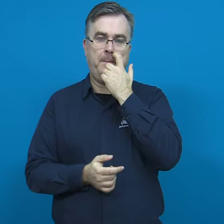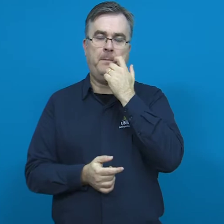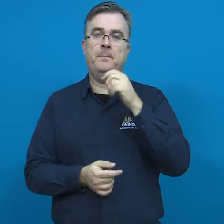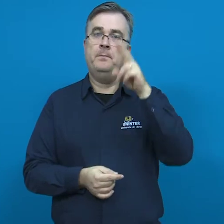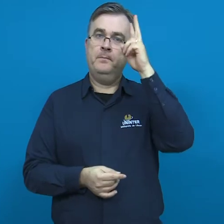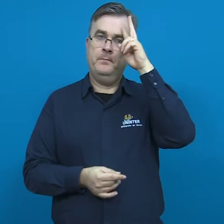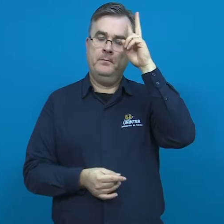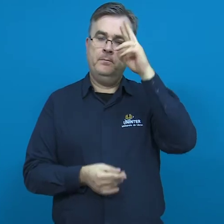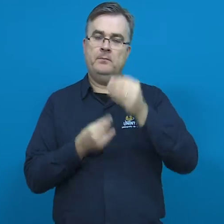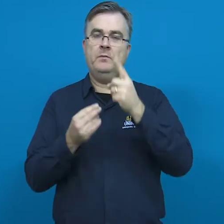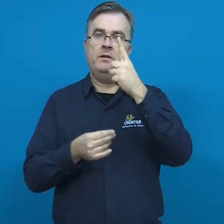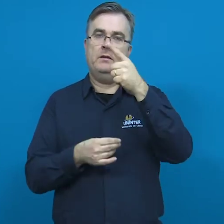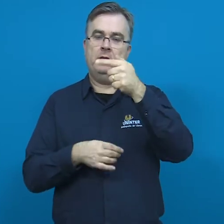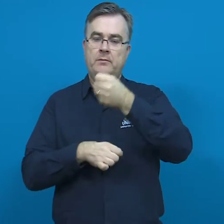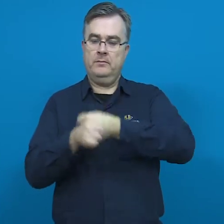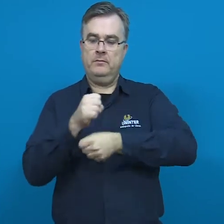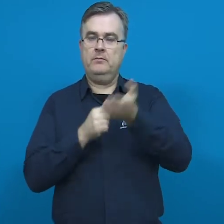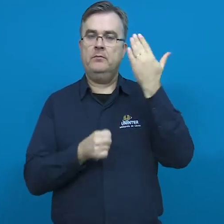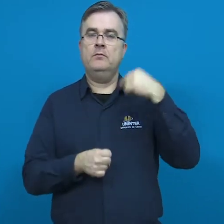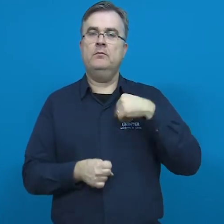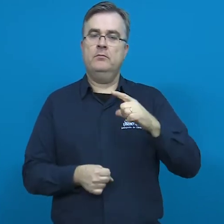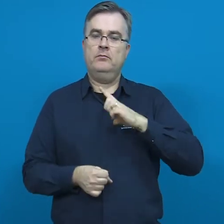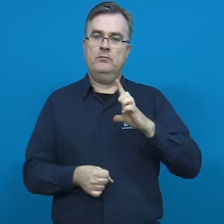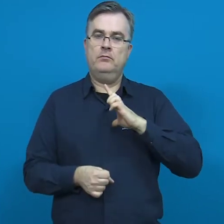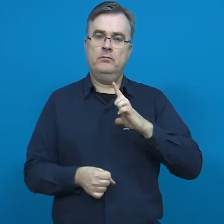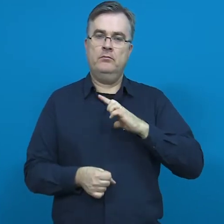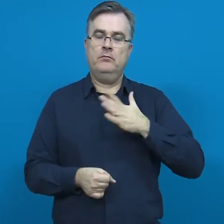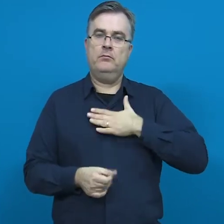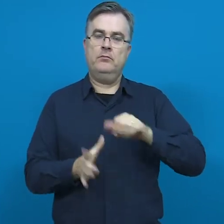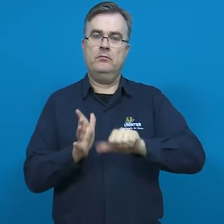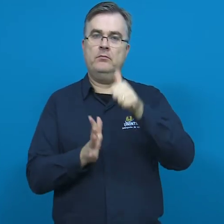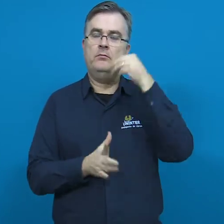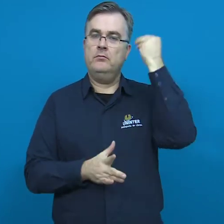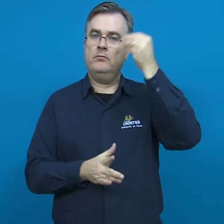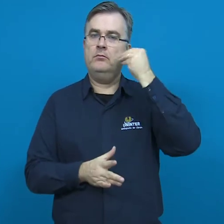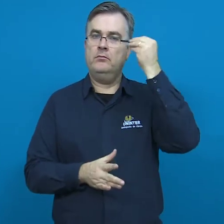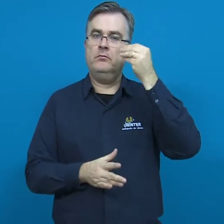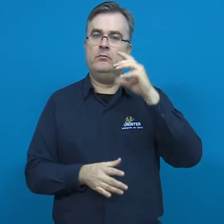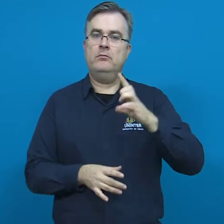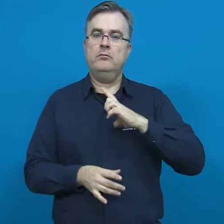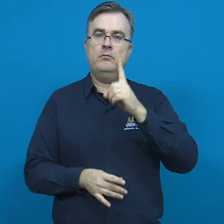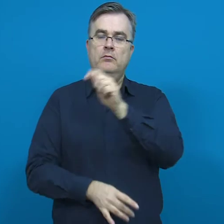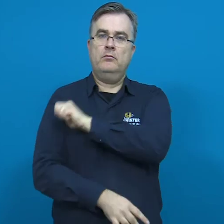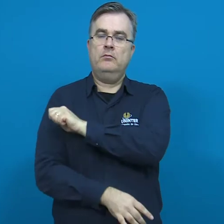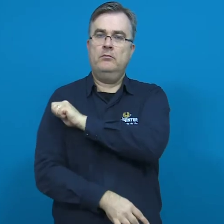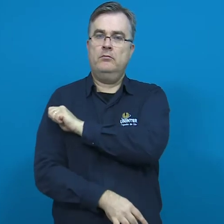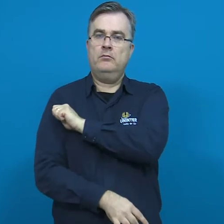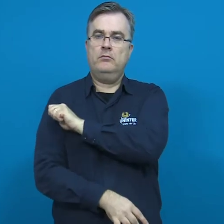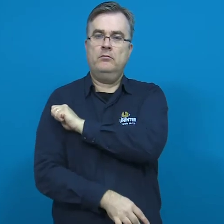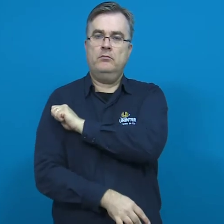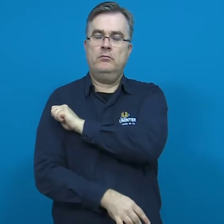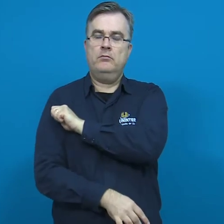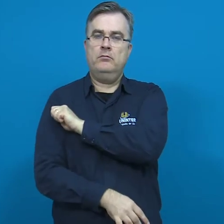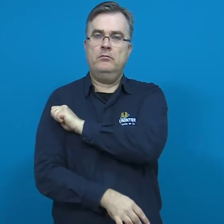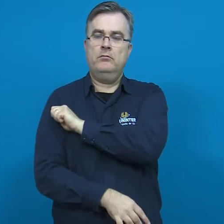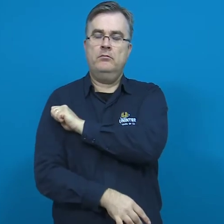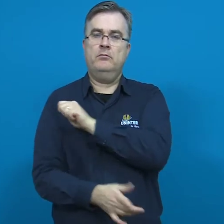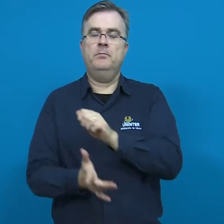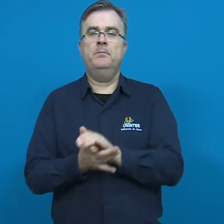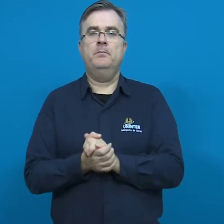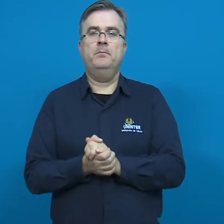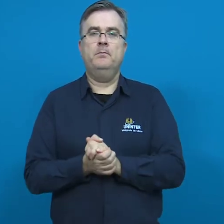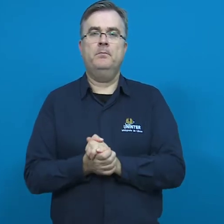Eu lembro que há uns 17 anos atrás eu tive a minha primeira experiência de ter um aluno